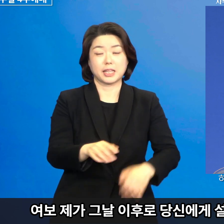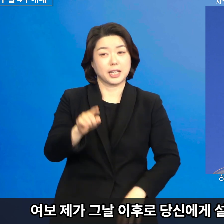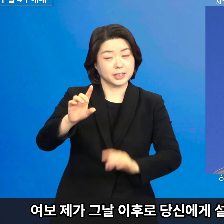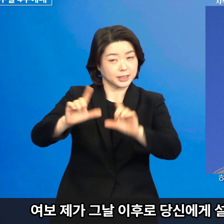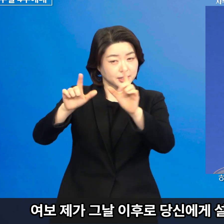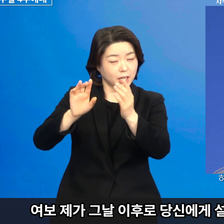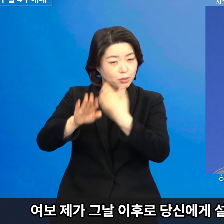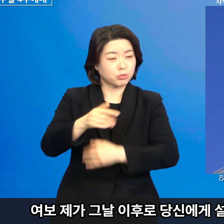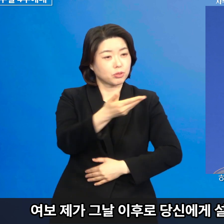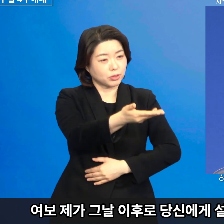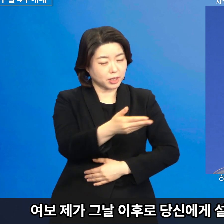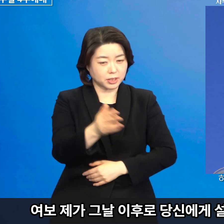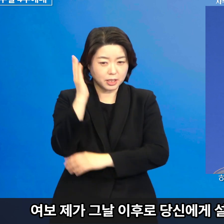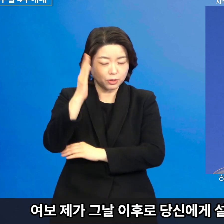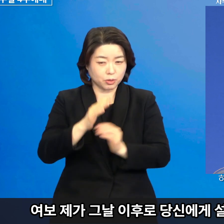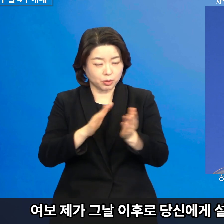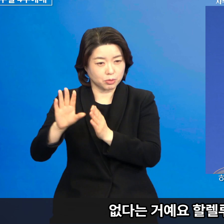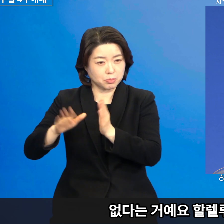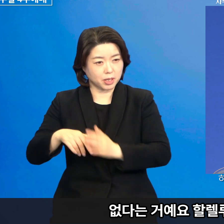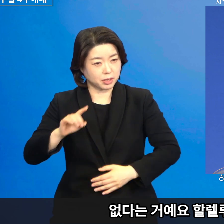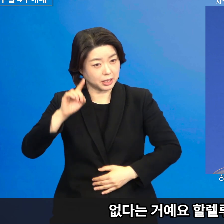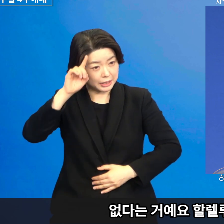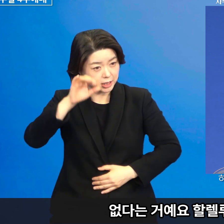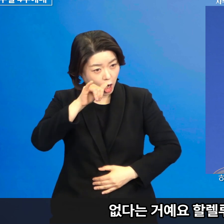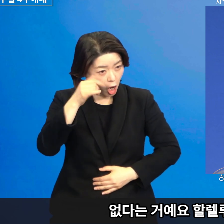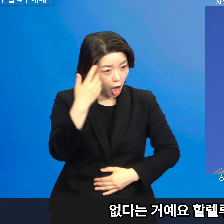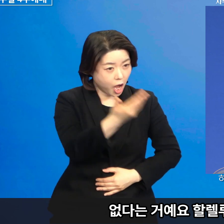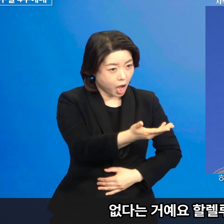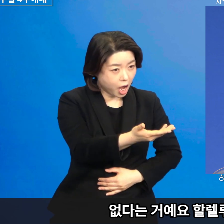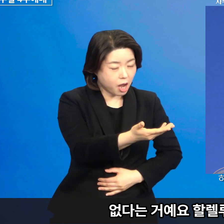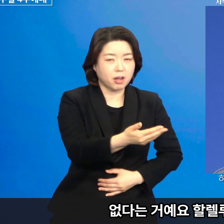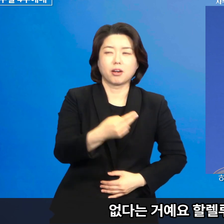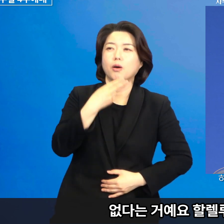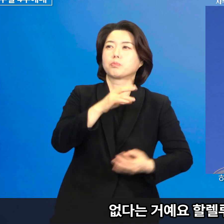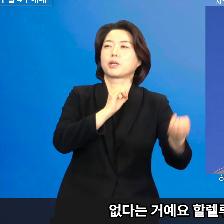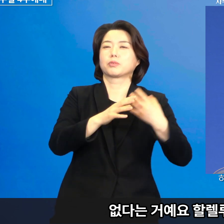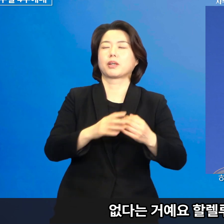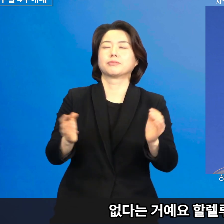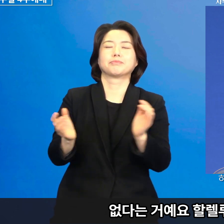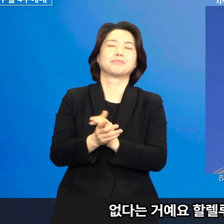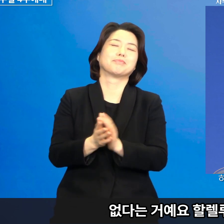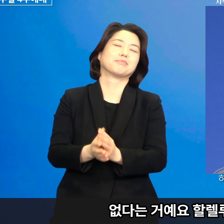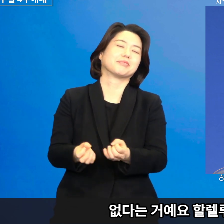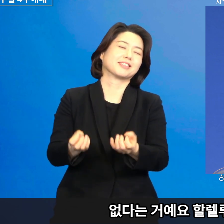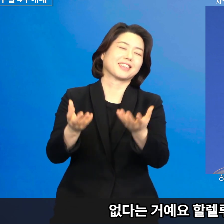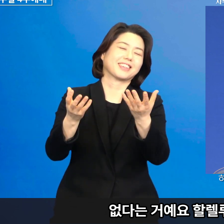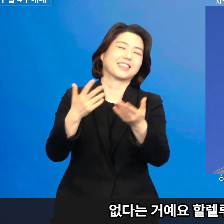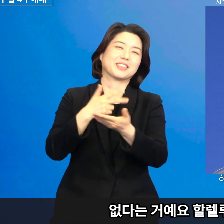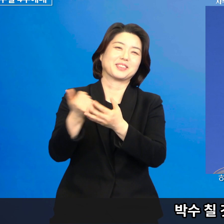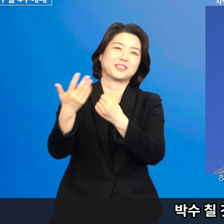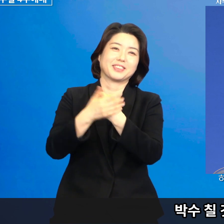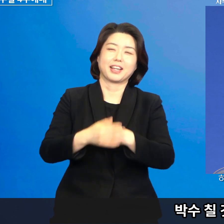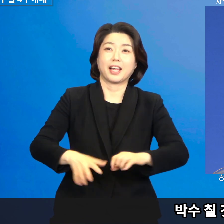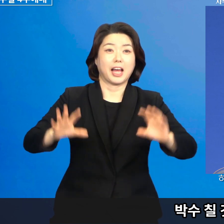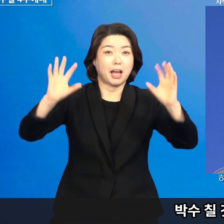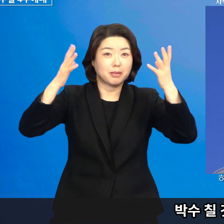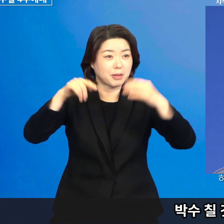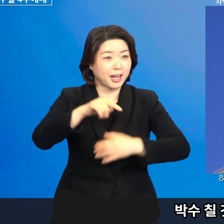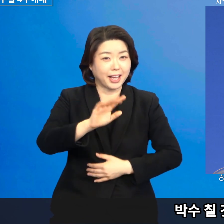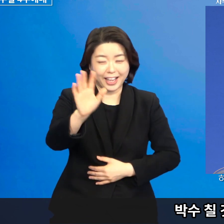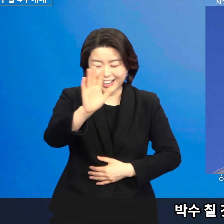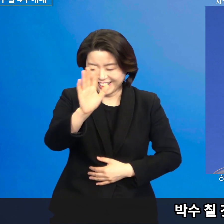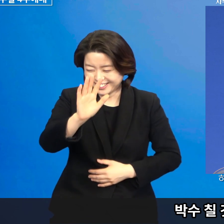이후로 당신에게 설교 준비하다 짜증낸 적이 있나? 없다는 거예요. 할렐루야. 네. 주님의 은혜로 박수